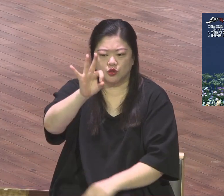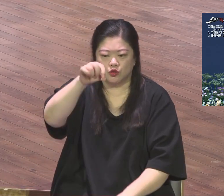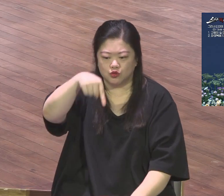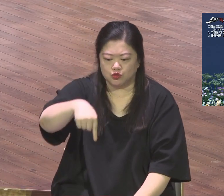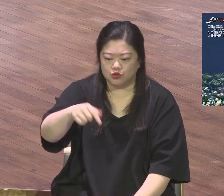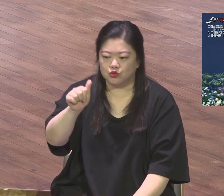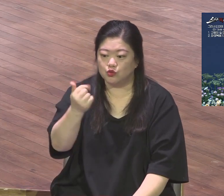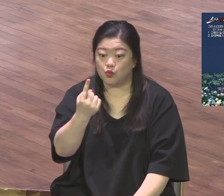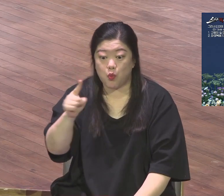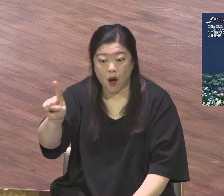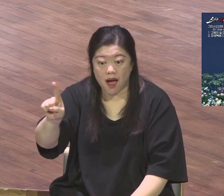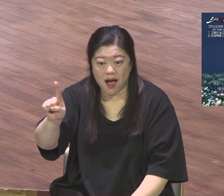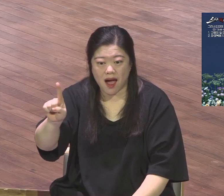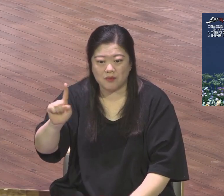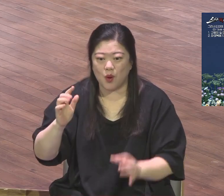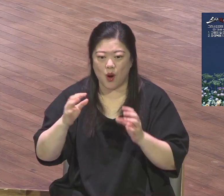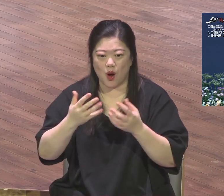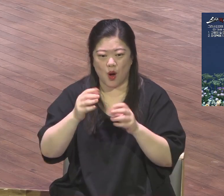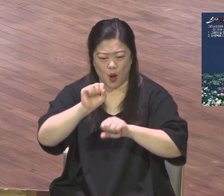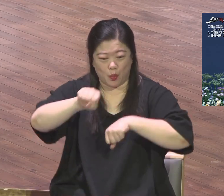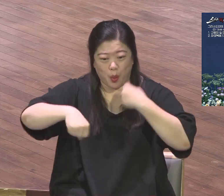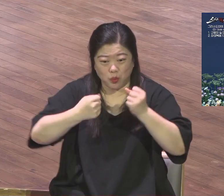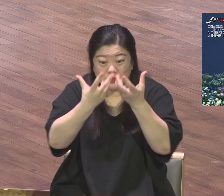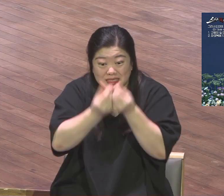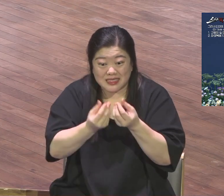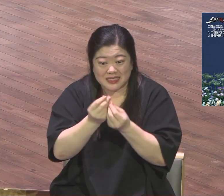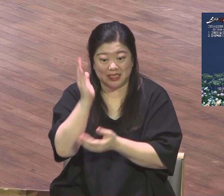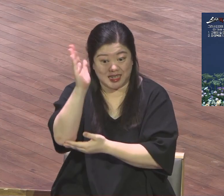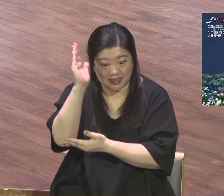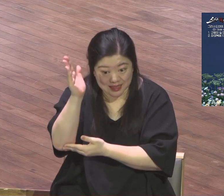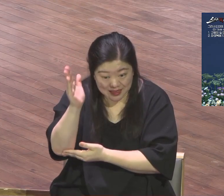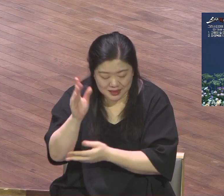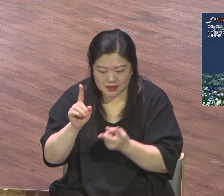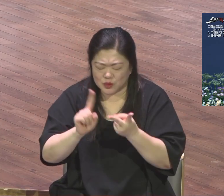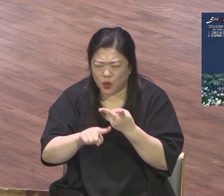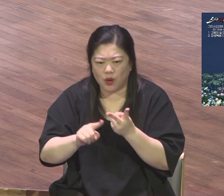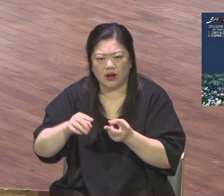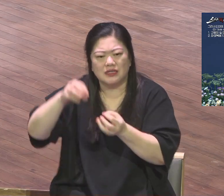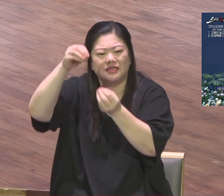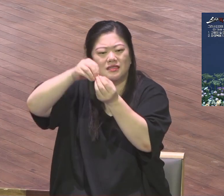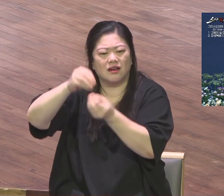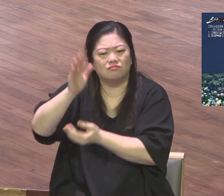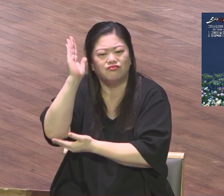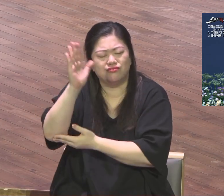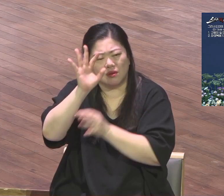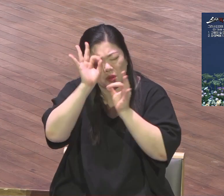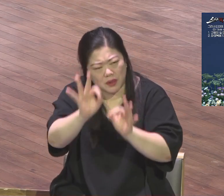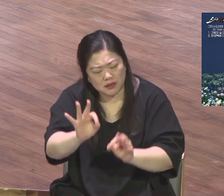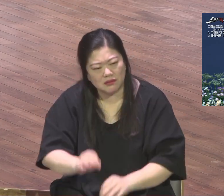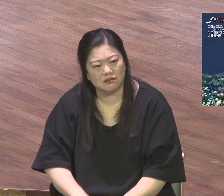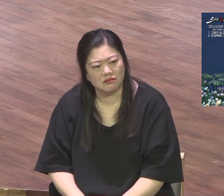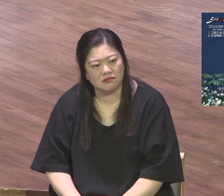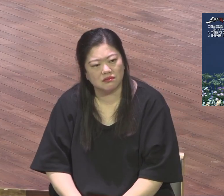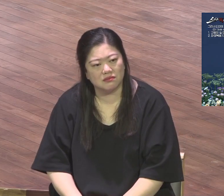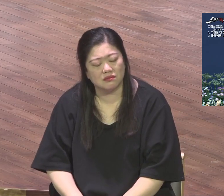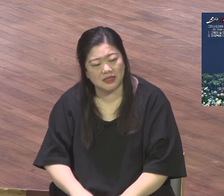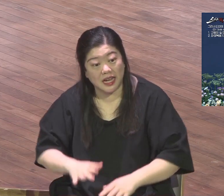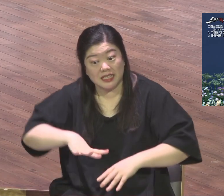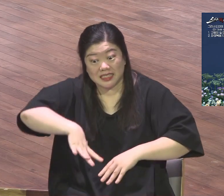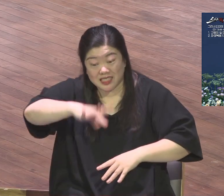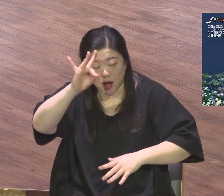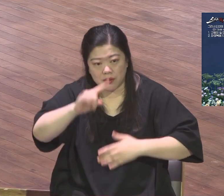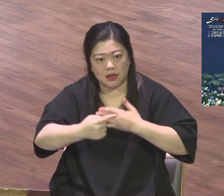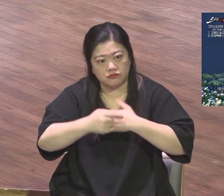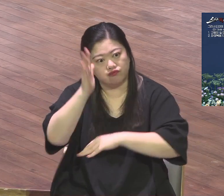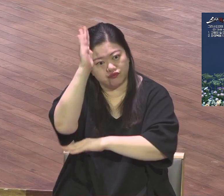때문에 그 나타내고자 하는 진리나 교훈을 보다 단순화시키고